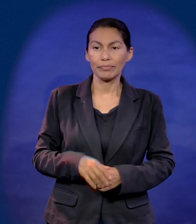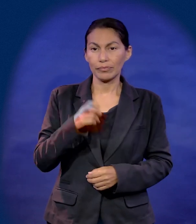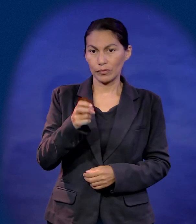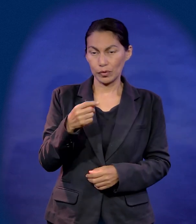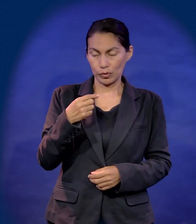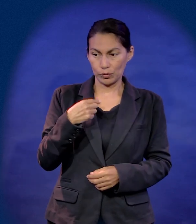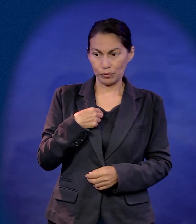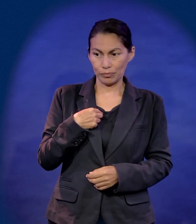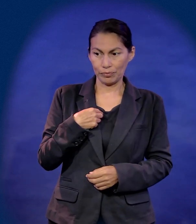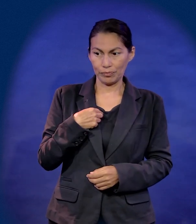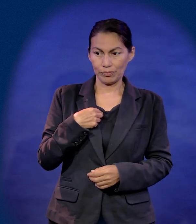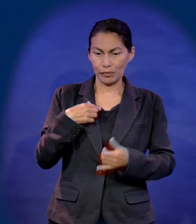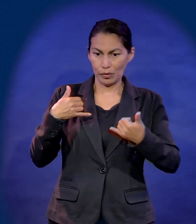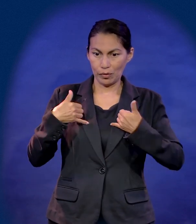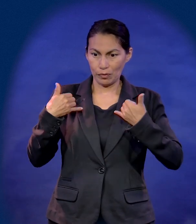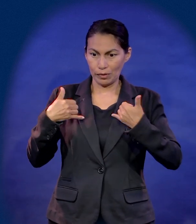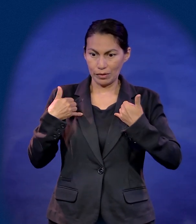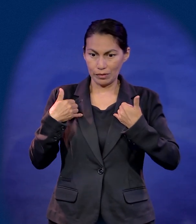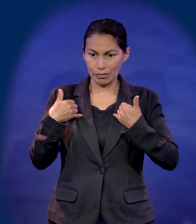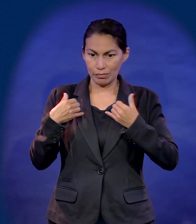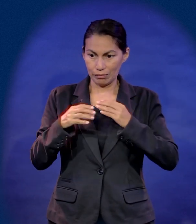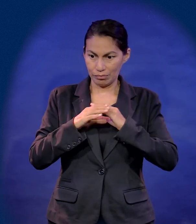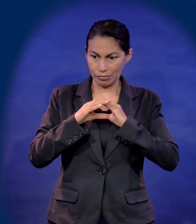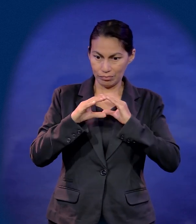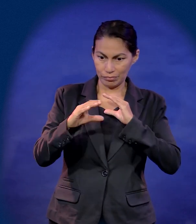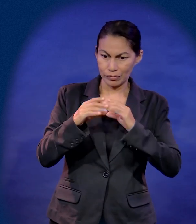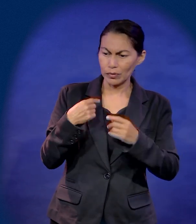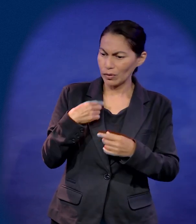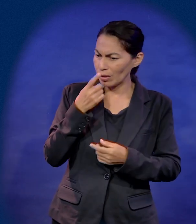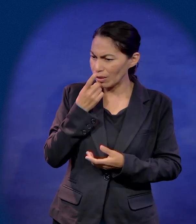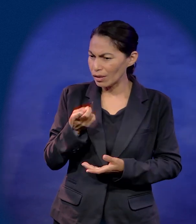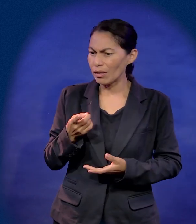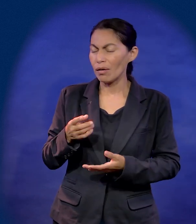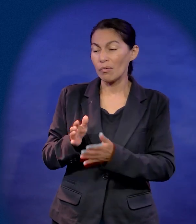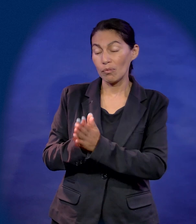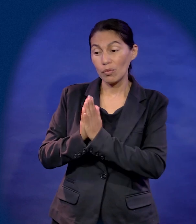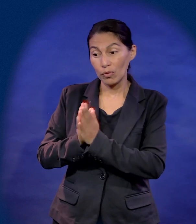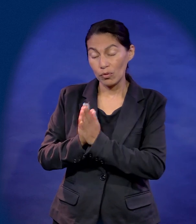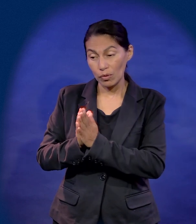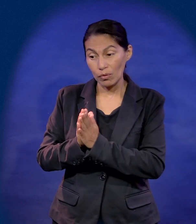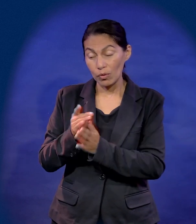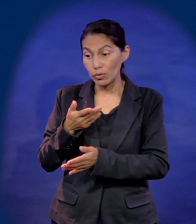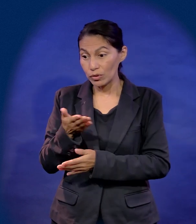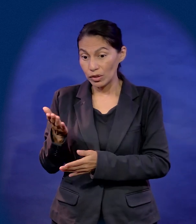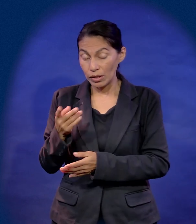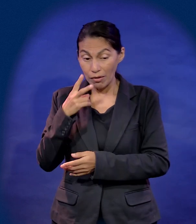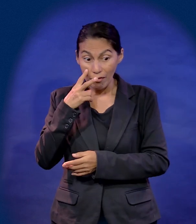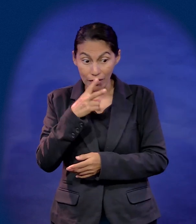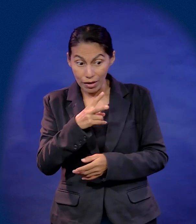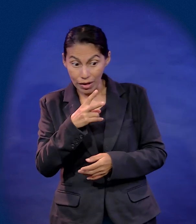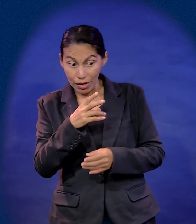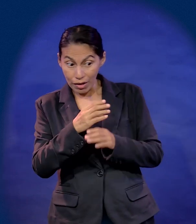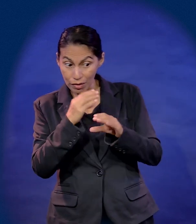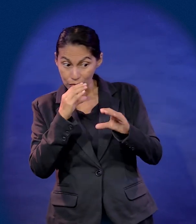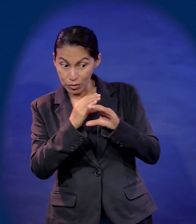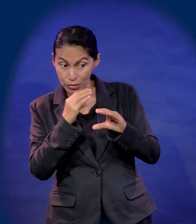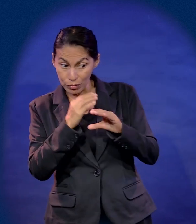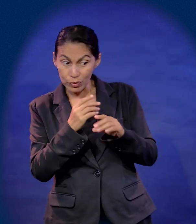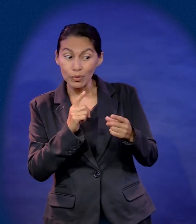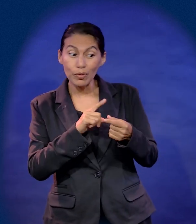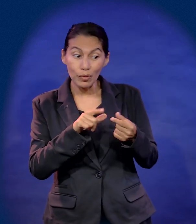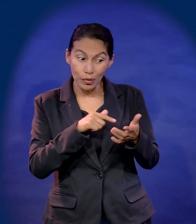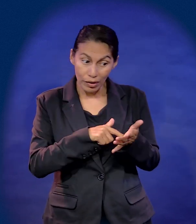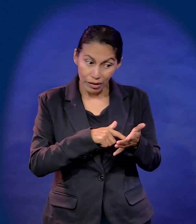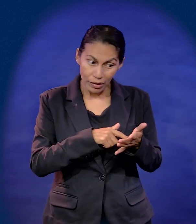calculo. Así que yo le decía a los muchachos del autobús, miren, nosotros vamos a quedar aquí, por favor anoten dónde